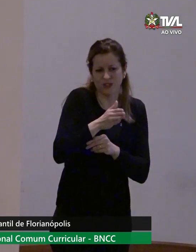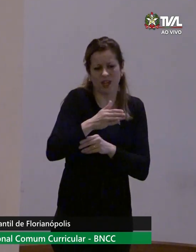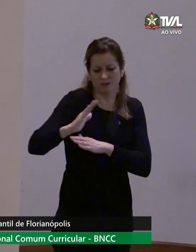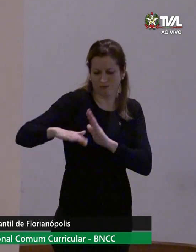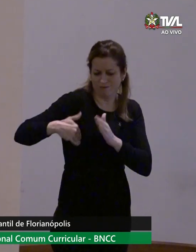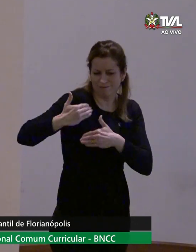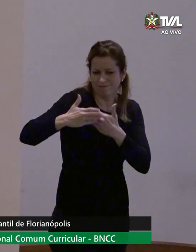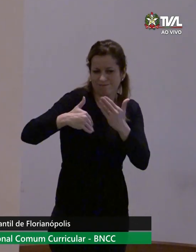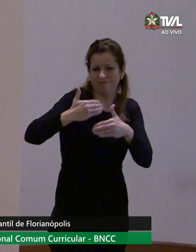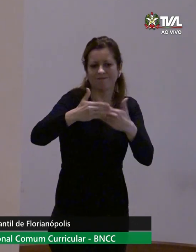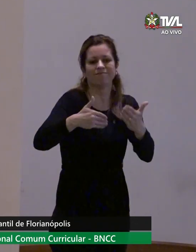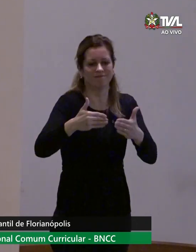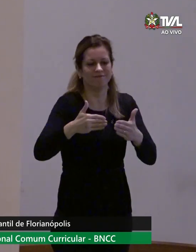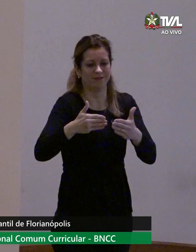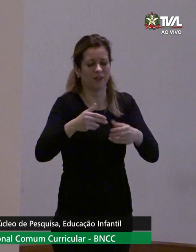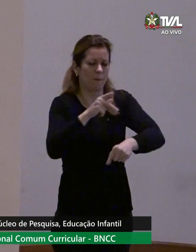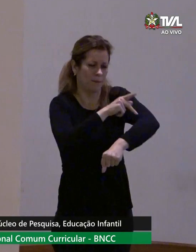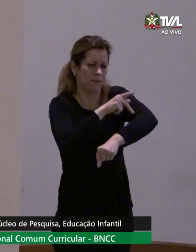então